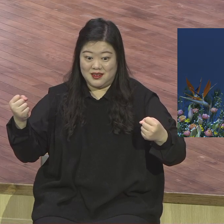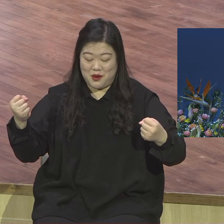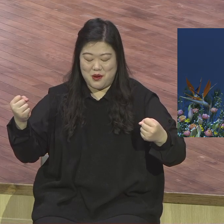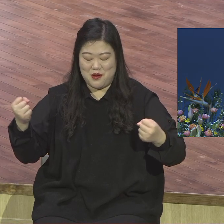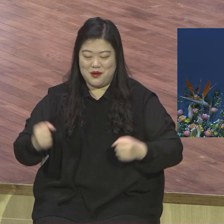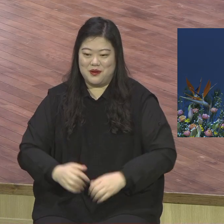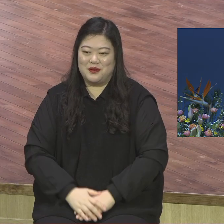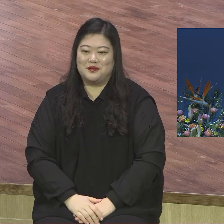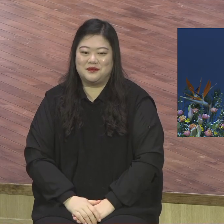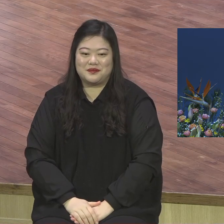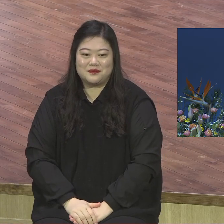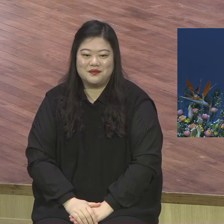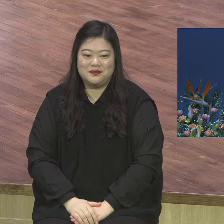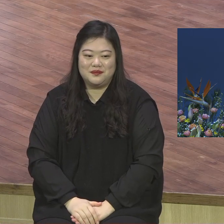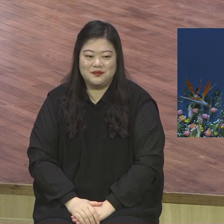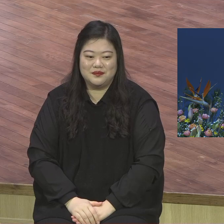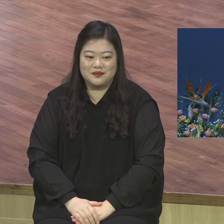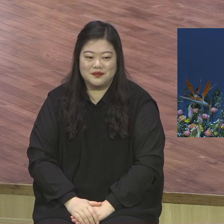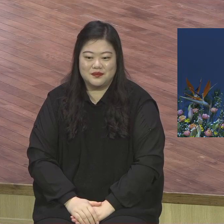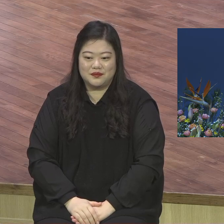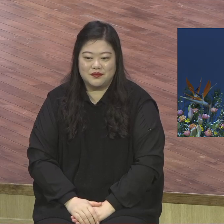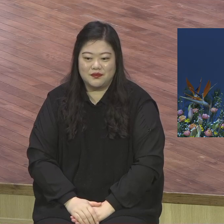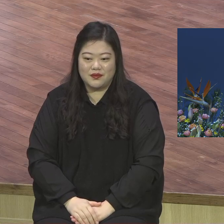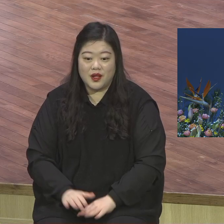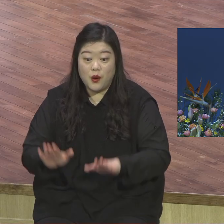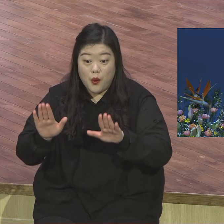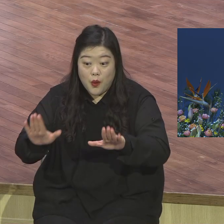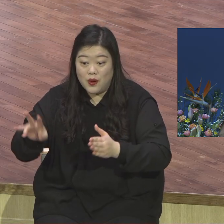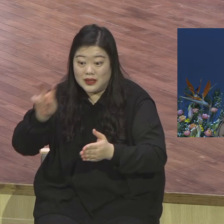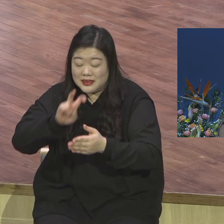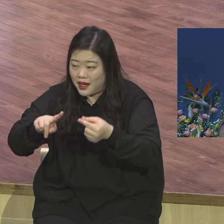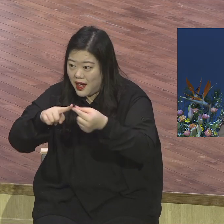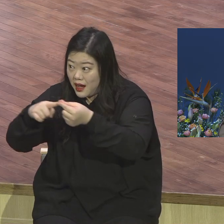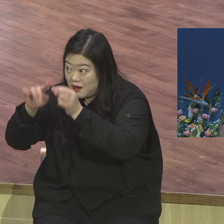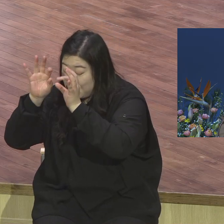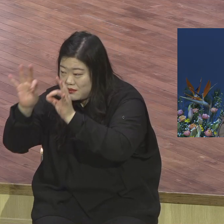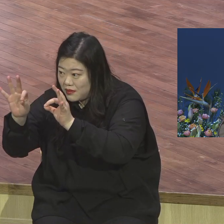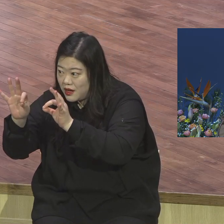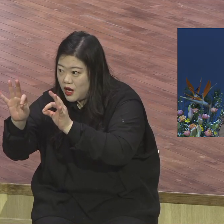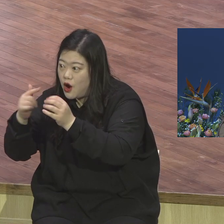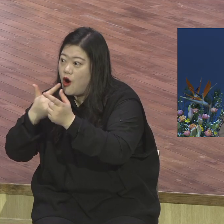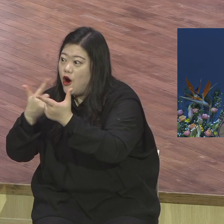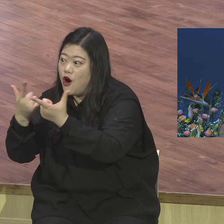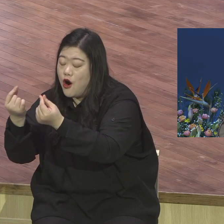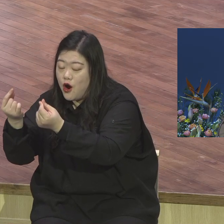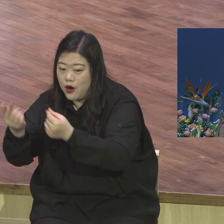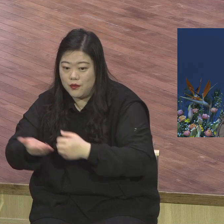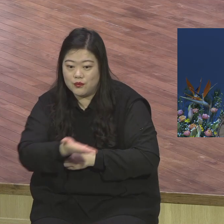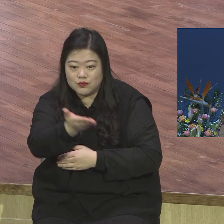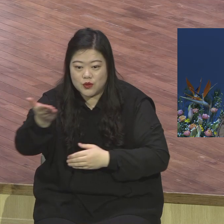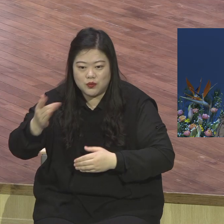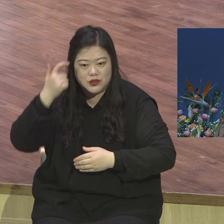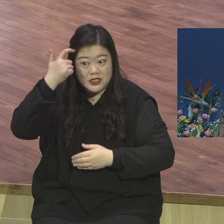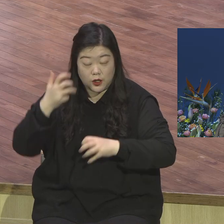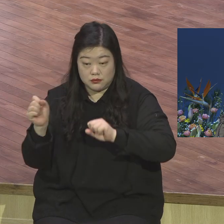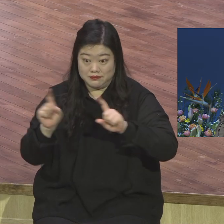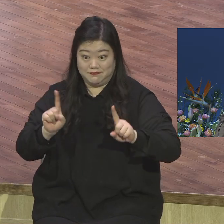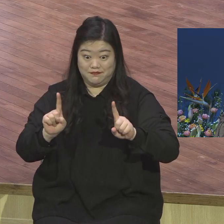우리 성도님들이 오늘 찬양 그대로 여러분 영적으로 무장되는 한 주간 되기를